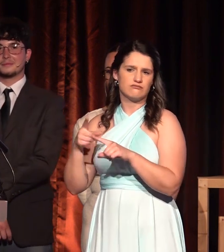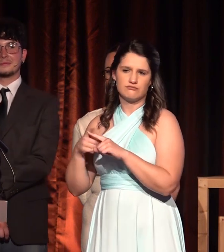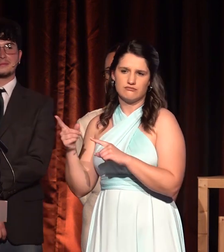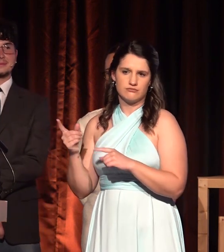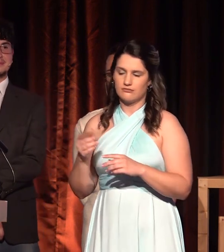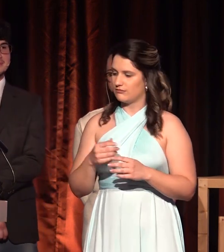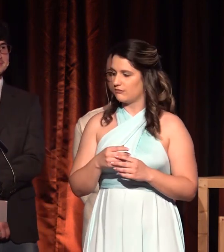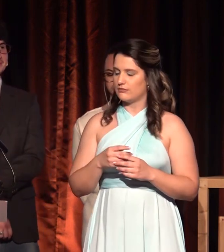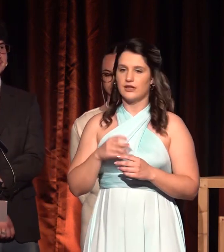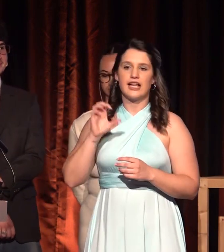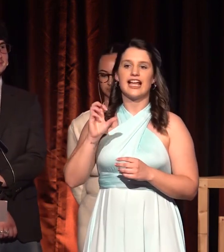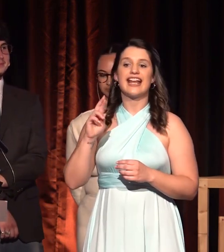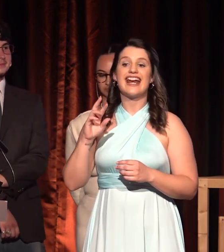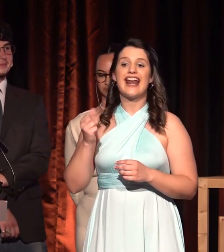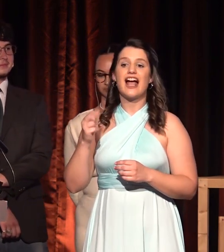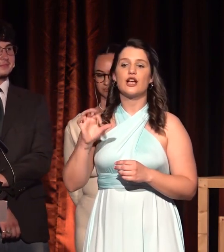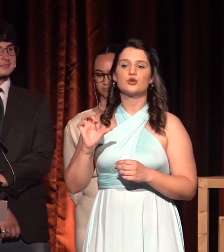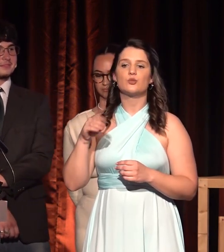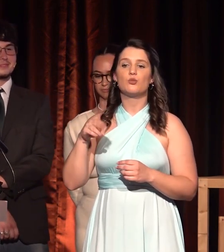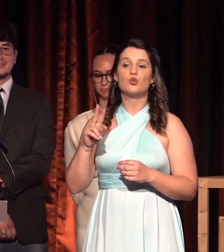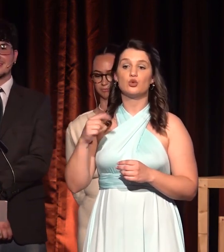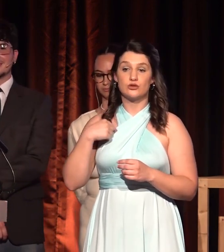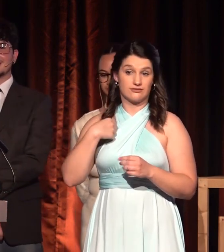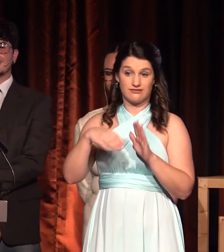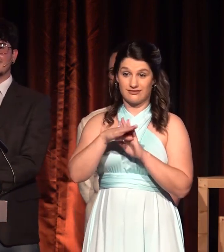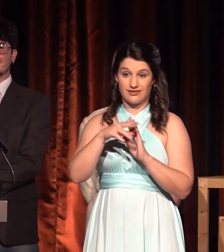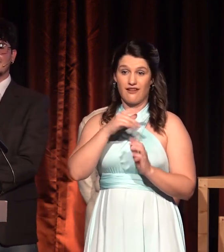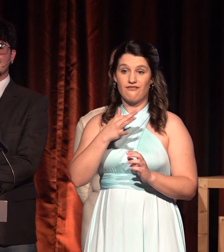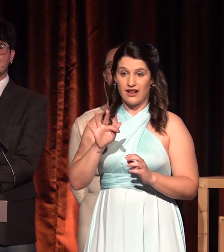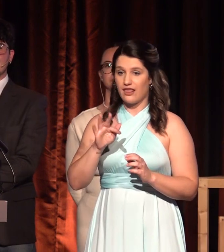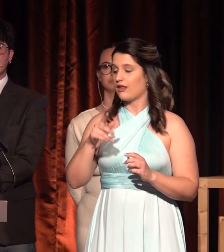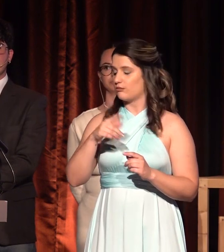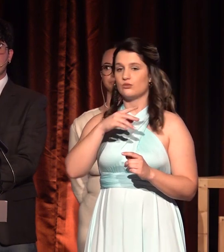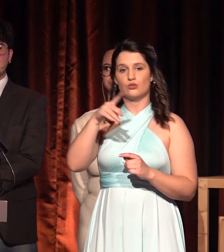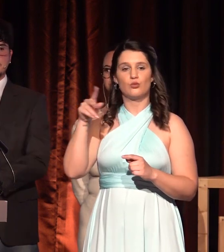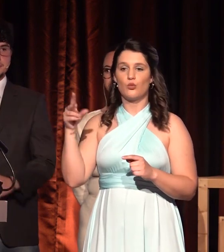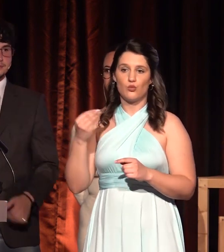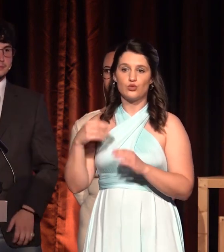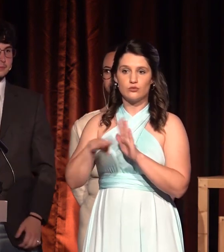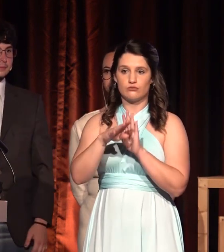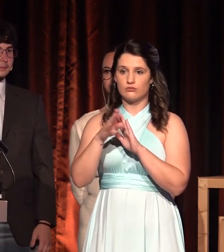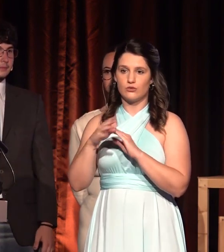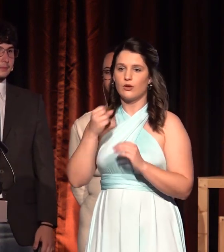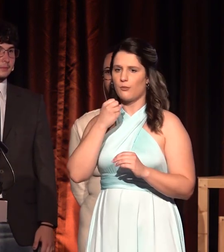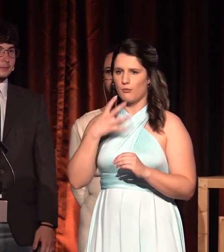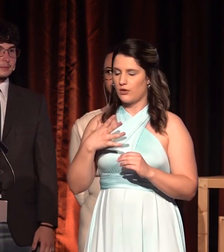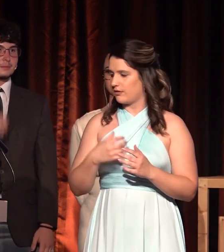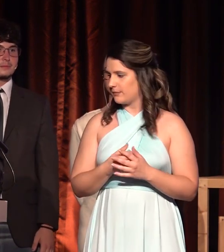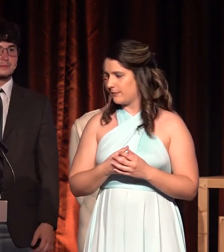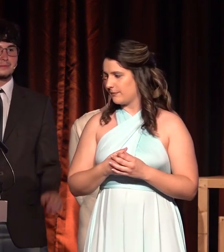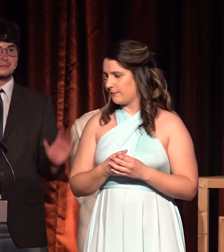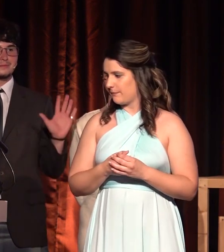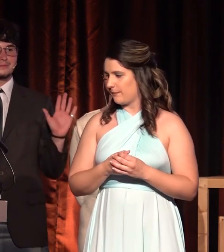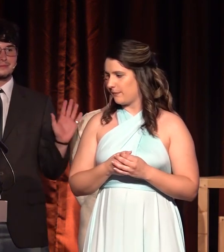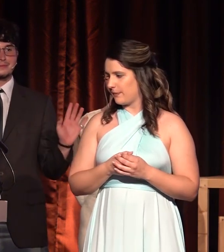estat d'Erasmus, heu estat fora fent pràctiques en països d'aquí d'Europa, perquè